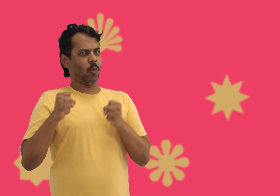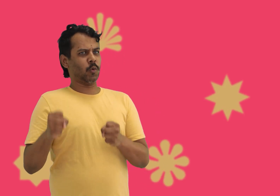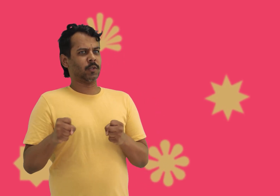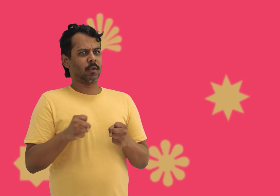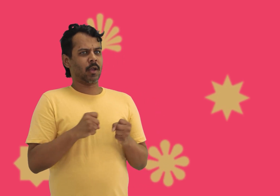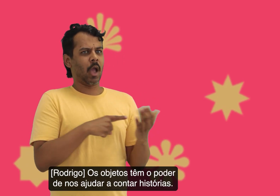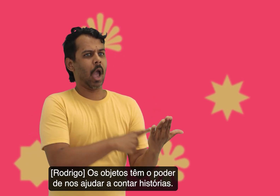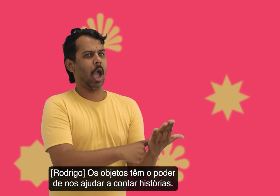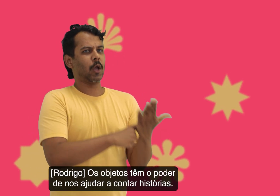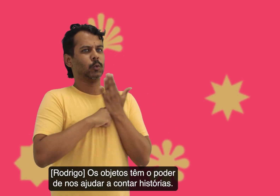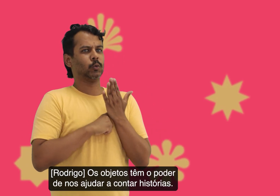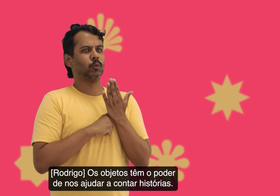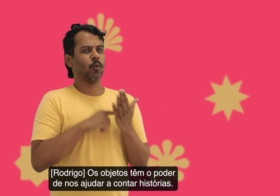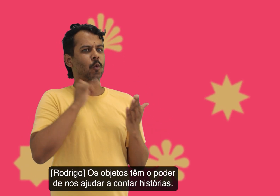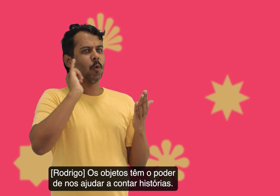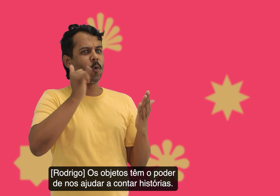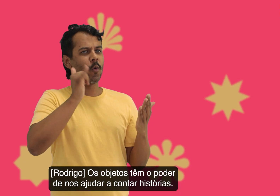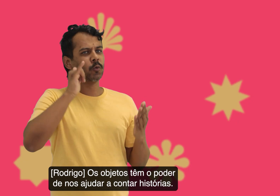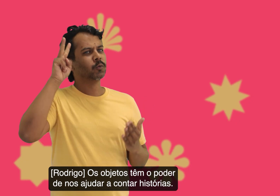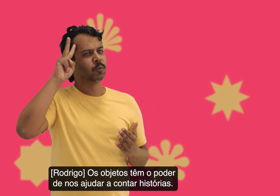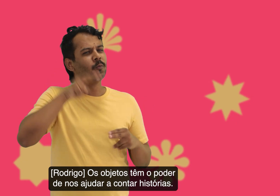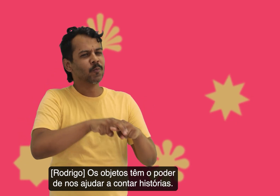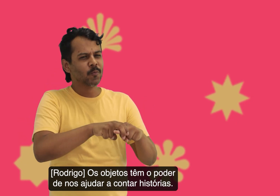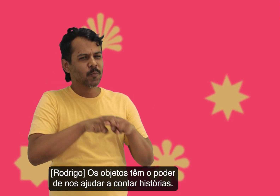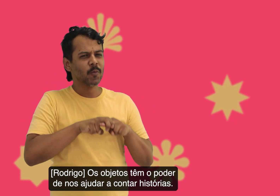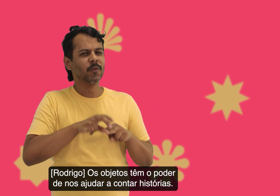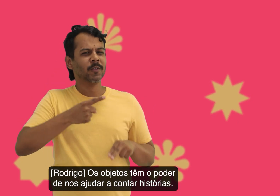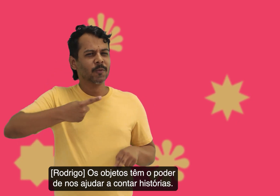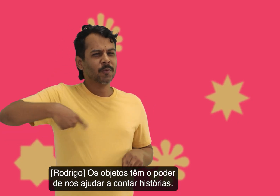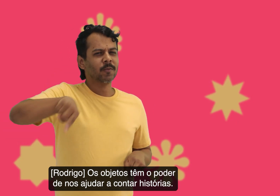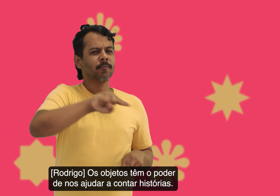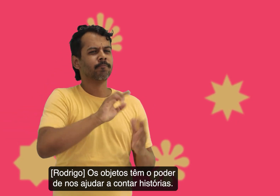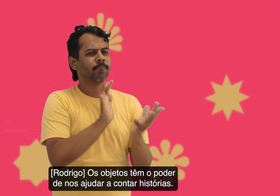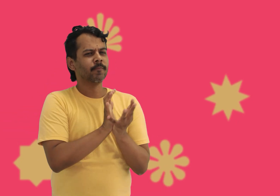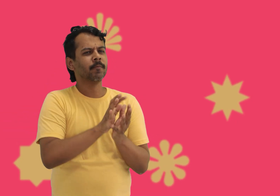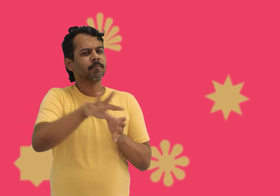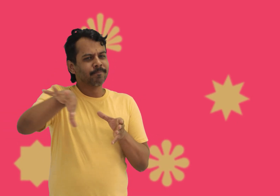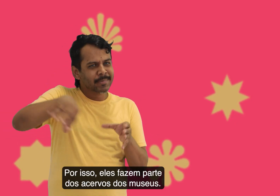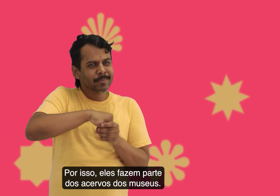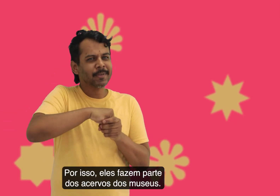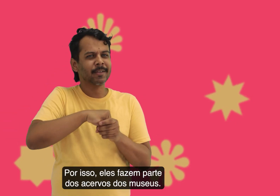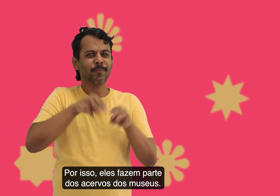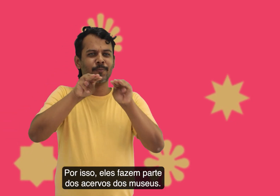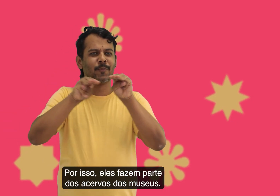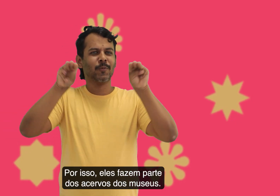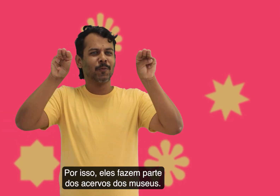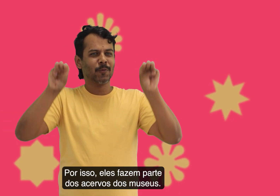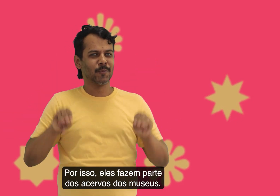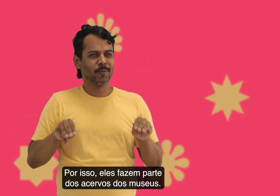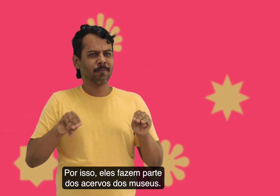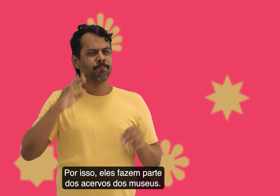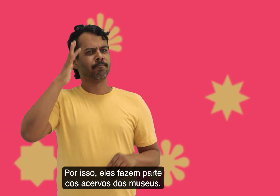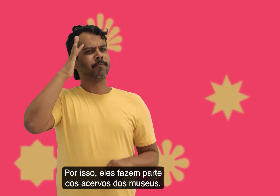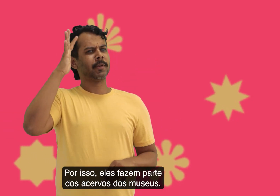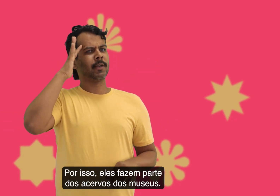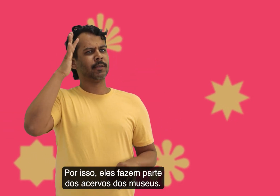rua. Os objetos têm o poder de nos ajudar a contar histórias. Por isso eles fazem parte dos acervos dos